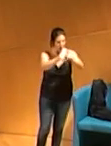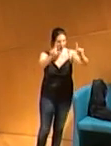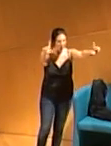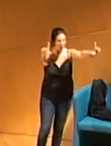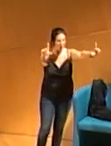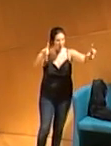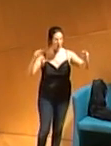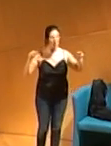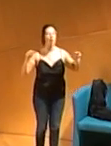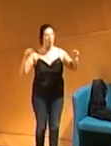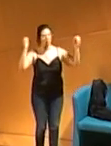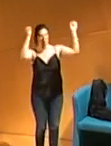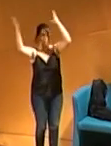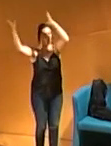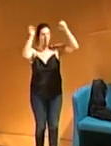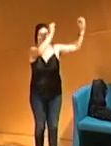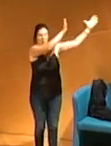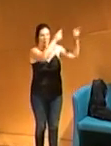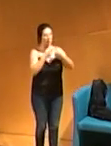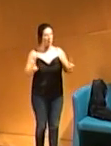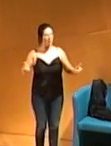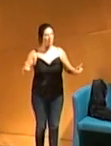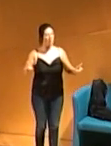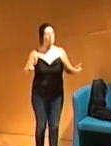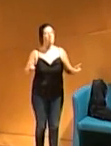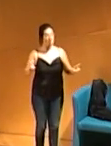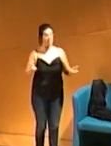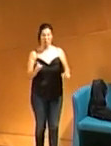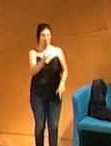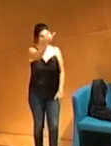que éduquer le regard, c'est faire en sorte que